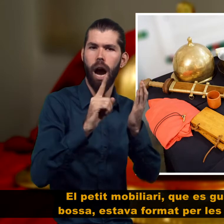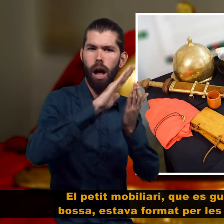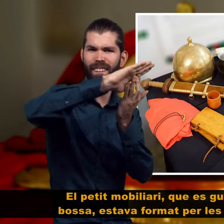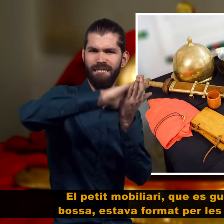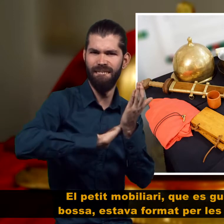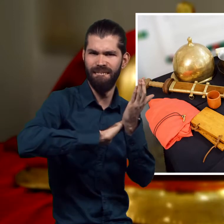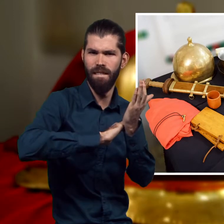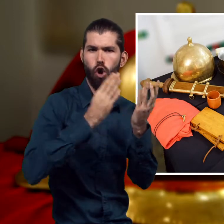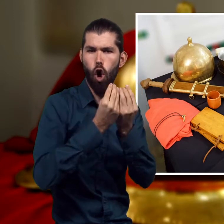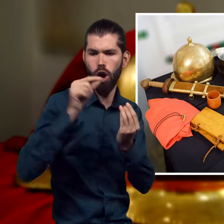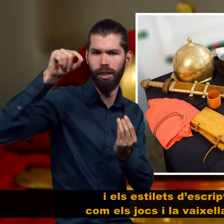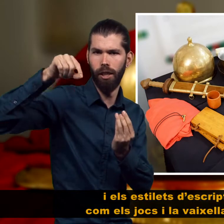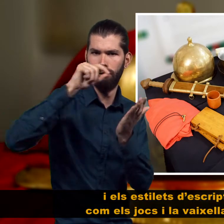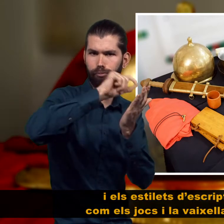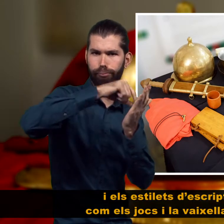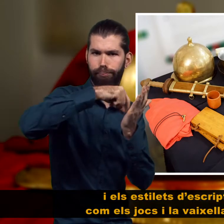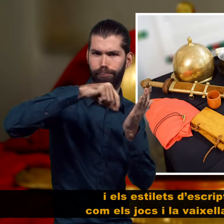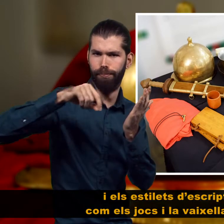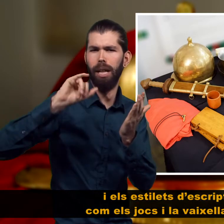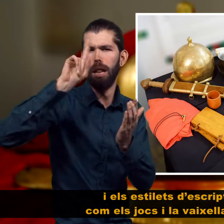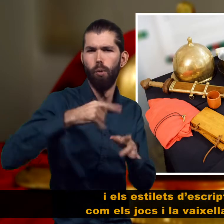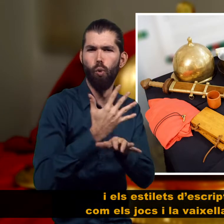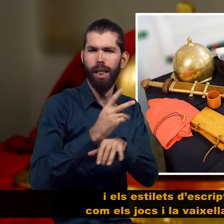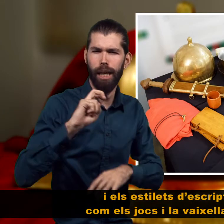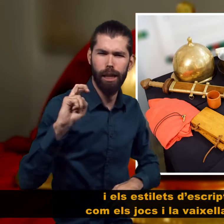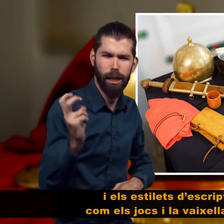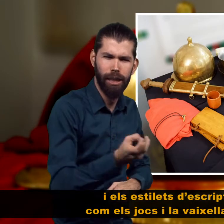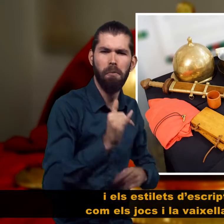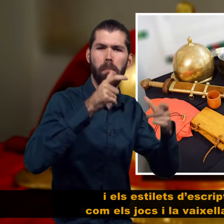com els jocs i la vaixella metàl·lica.